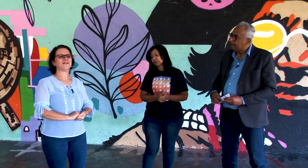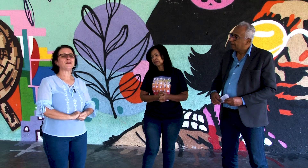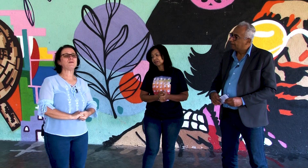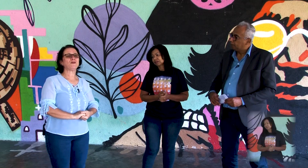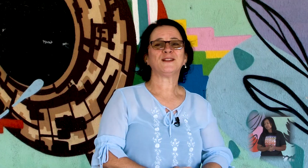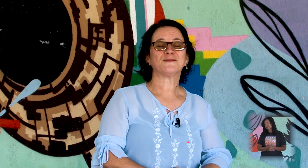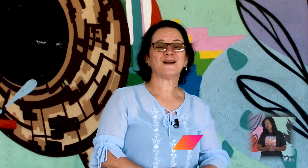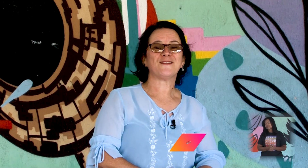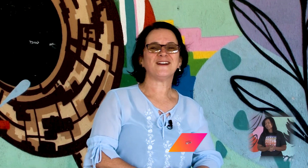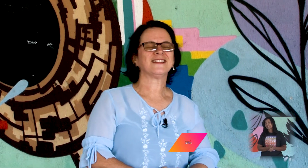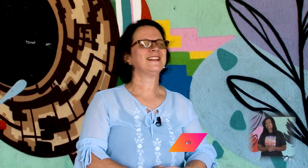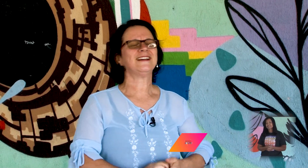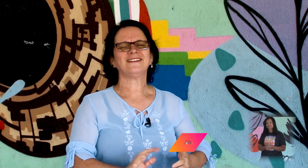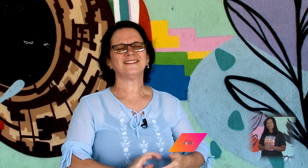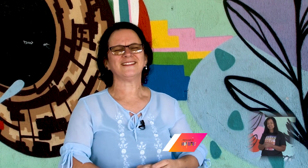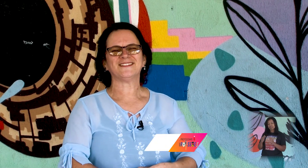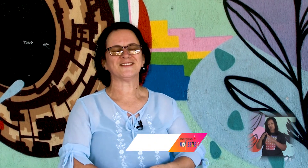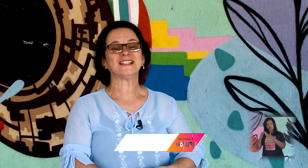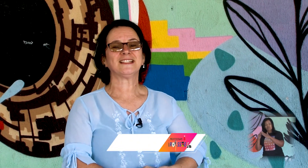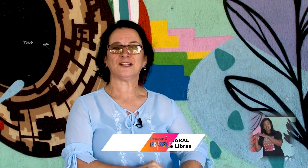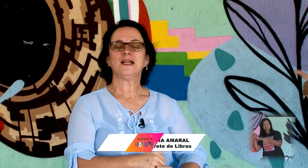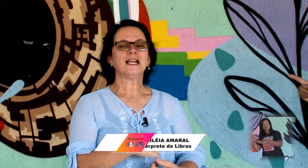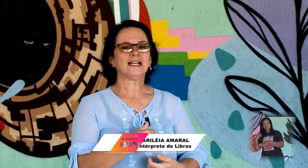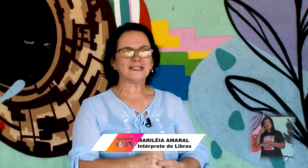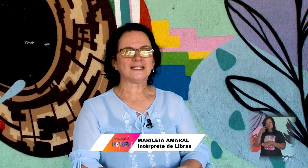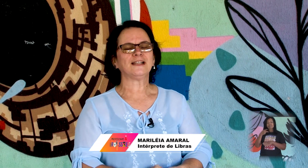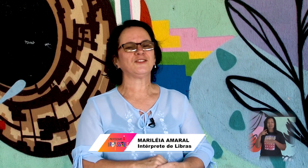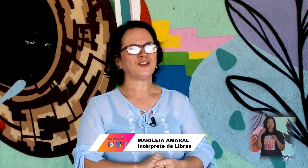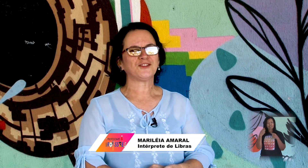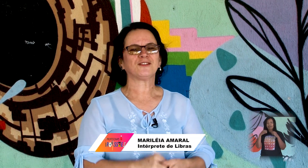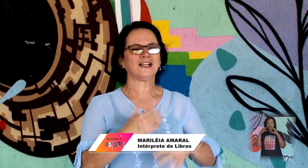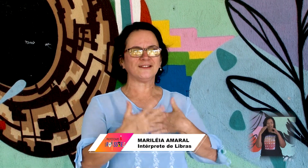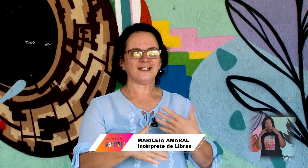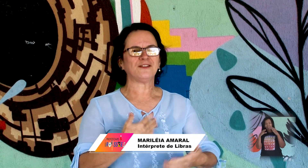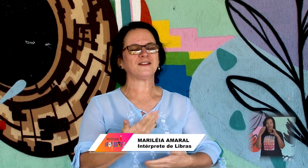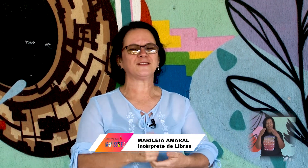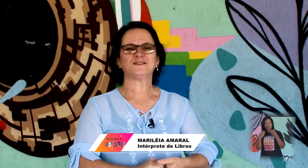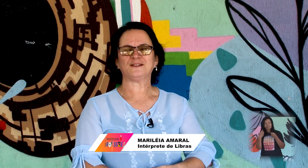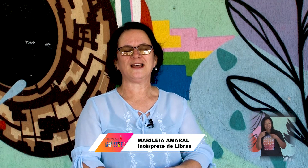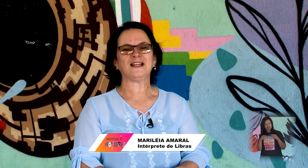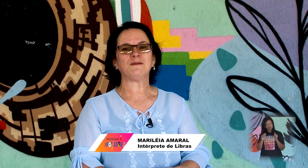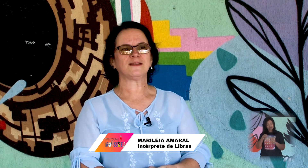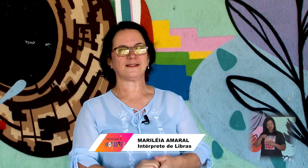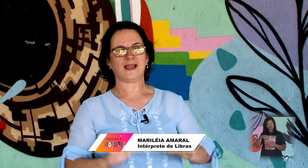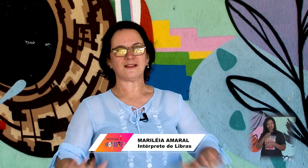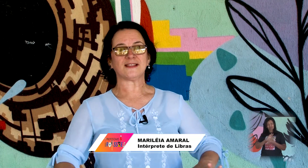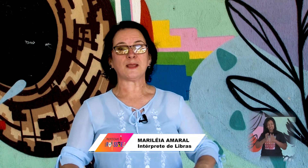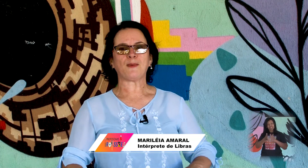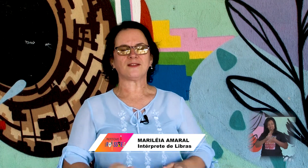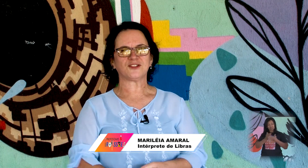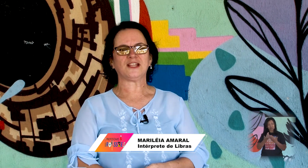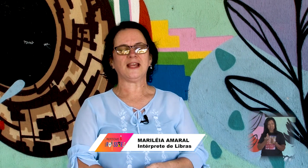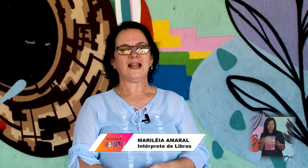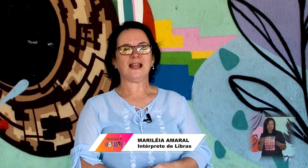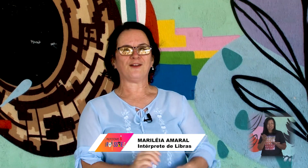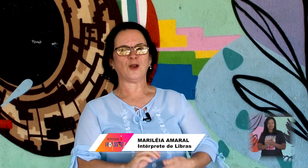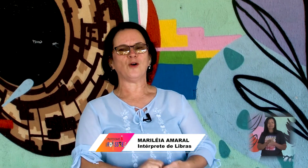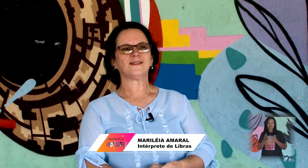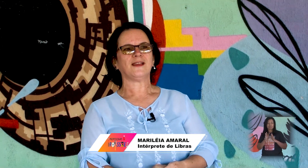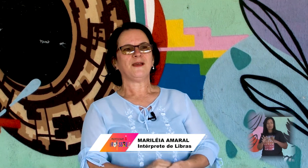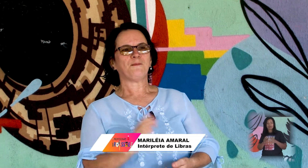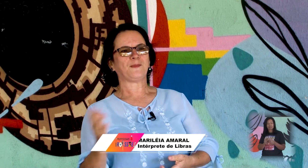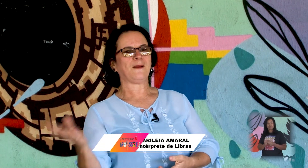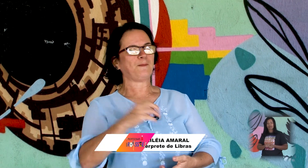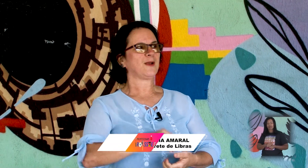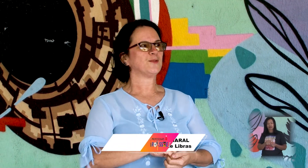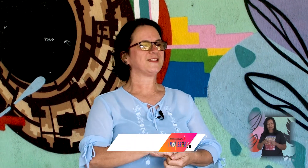vizinho, tá me perguntando alguma coisa? Não, tô cantando. Cantando e gesticulando, né? Fazendo a Libras assim. Às vezes até paro de lavar a